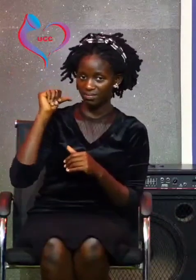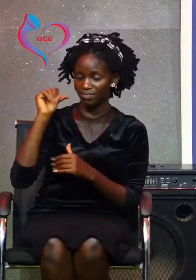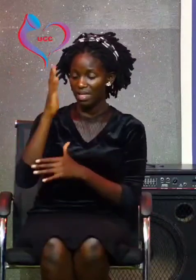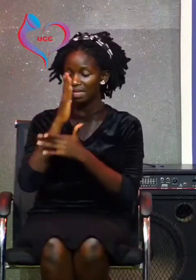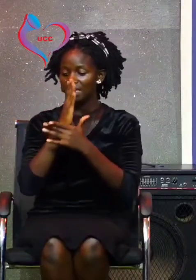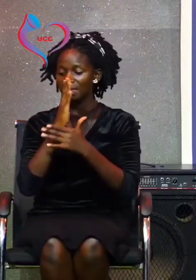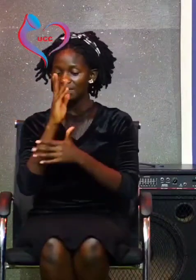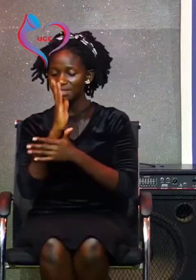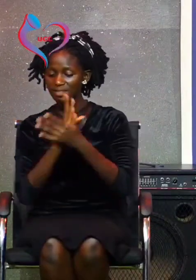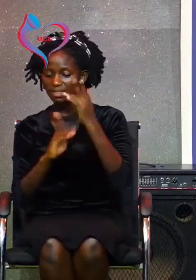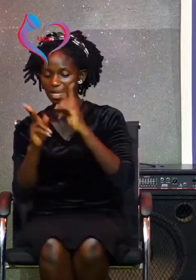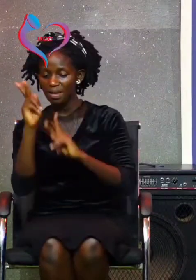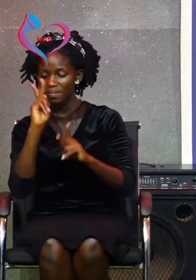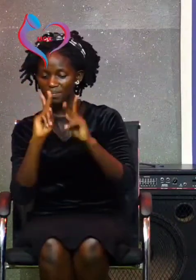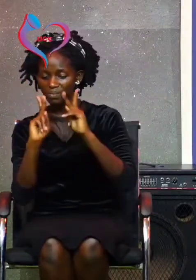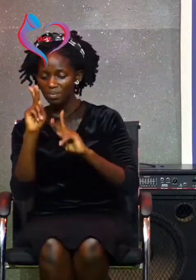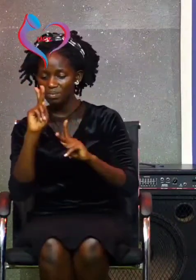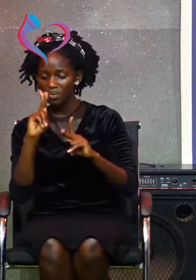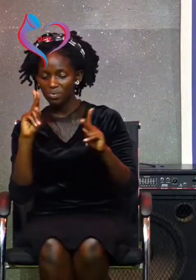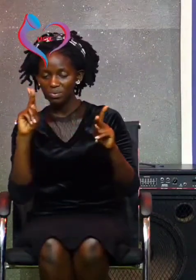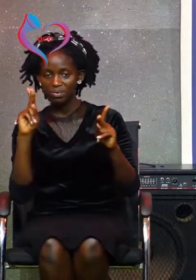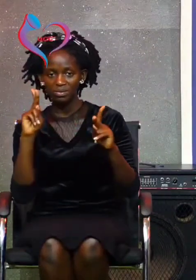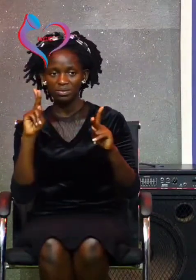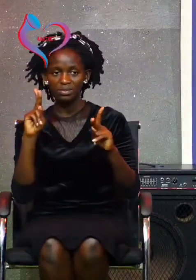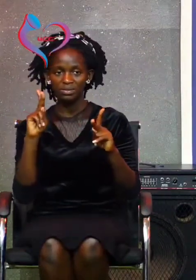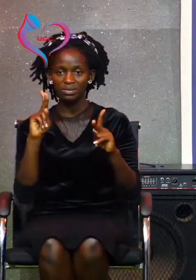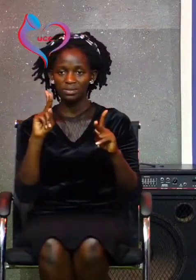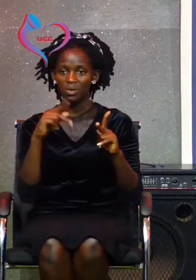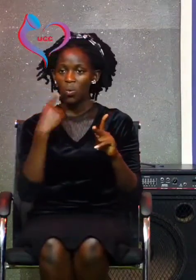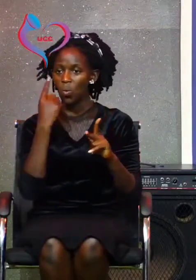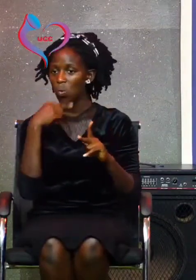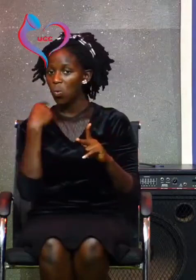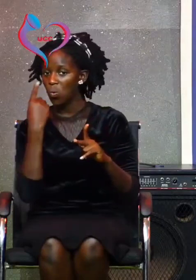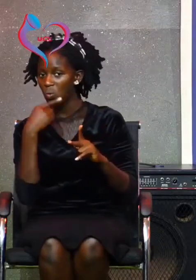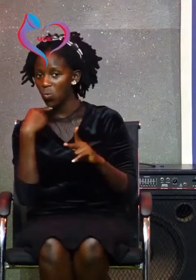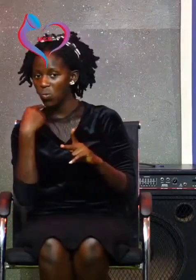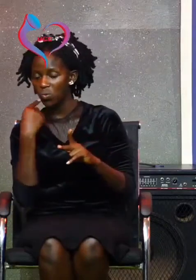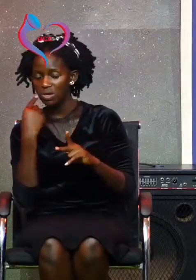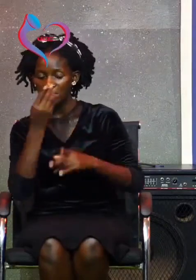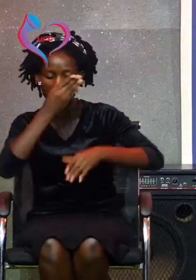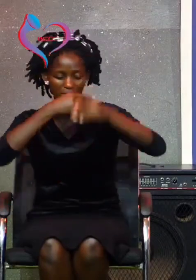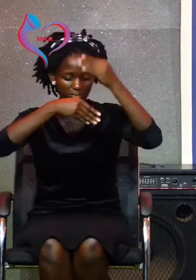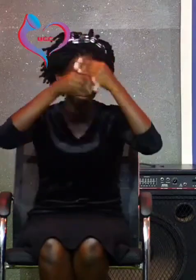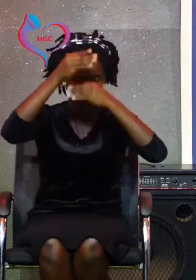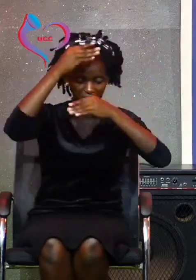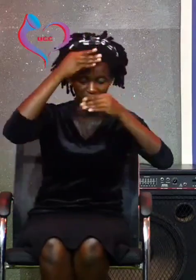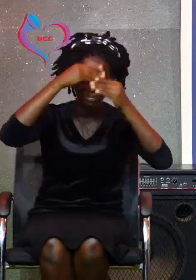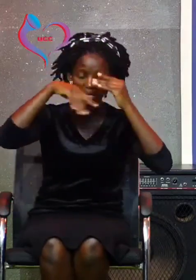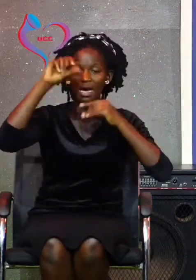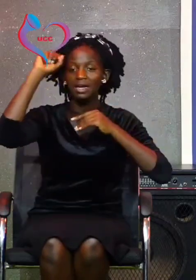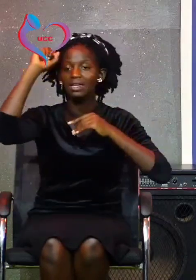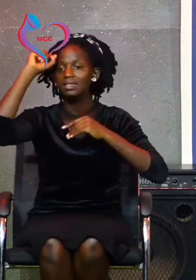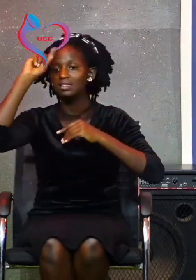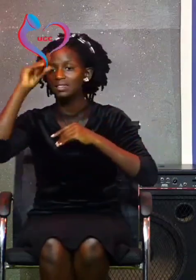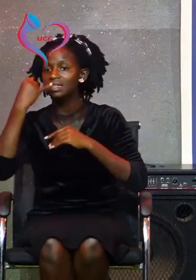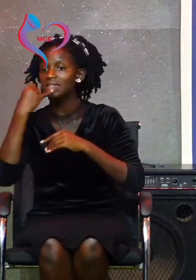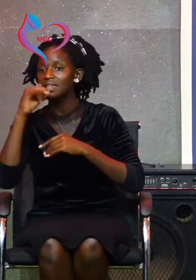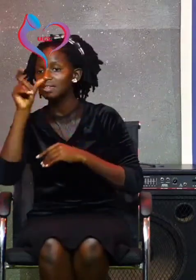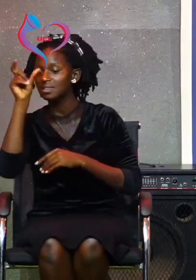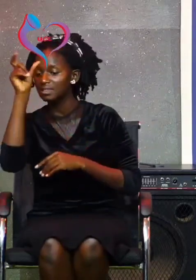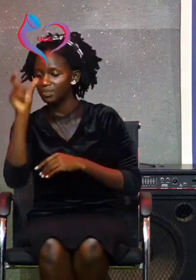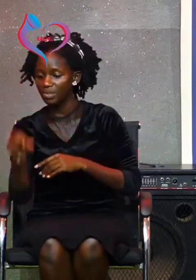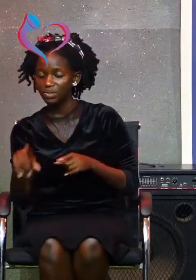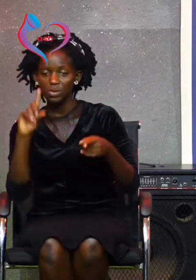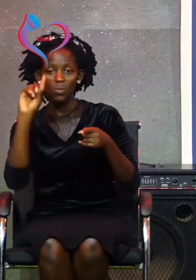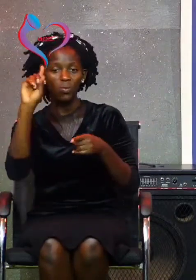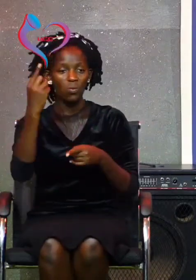abantu abatuufu kale abantu eyandibadde asoma n'abitegeera y'ono ba mirundi